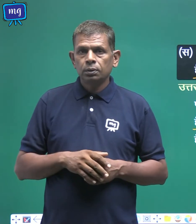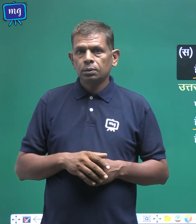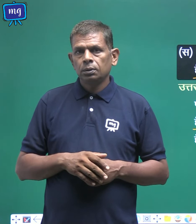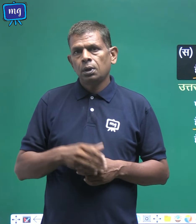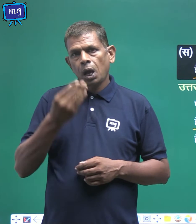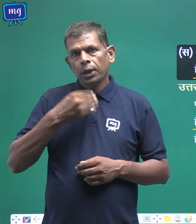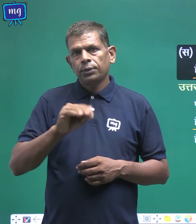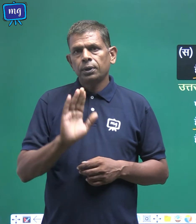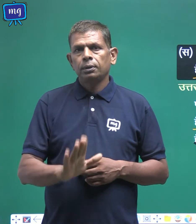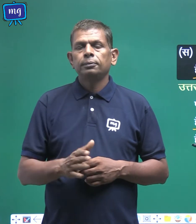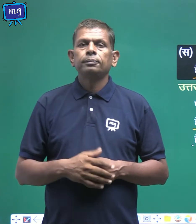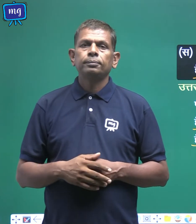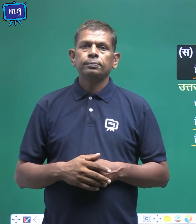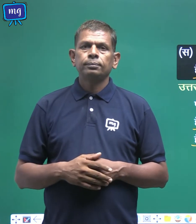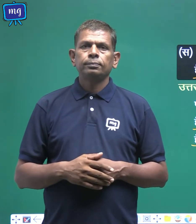कहते हैं।